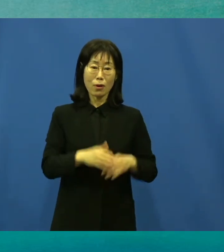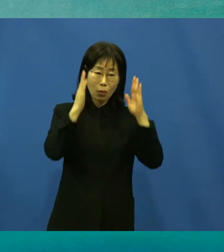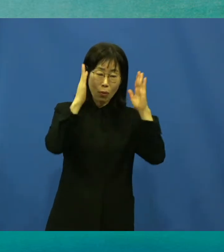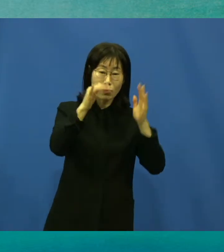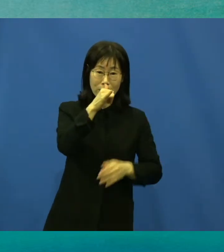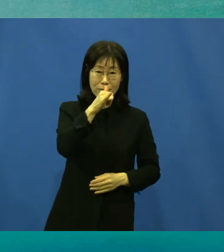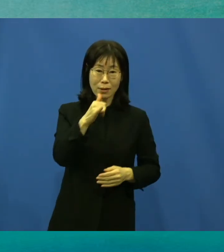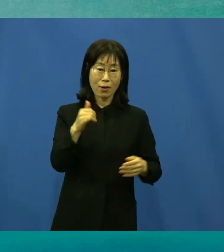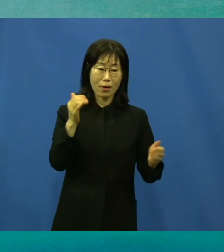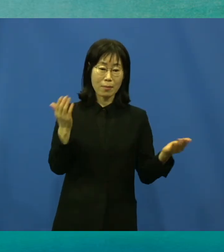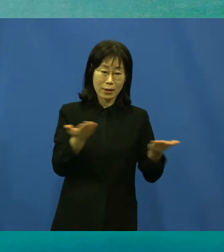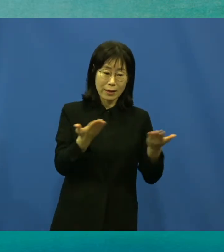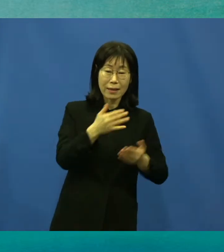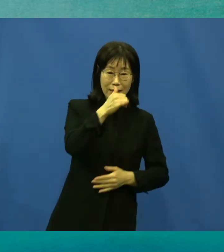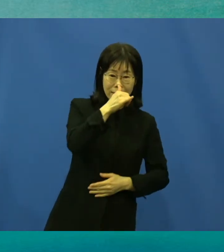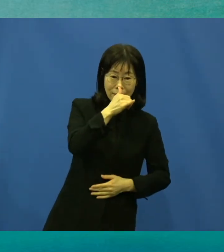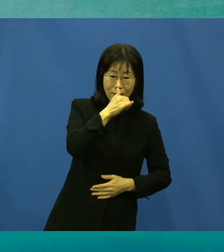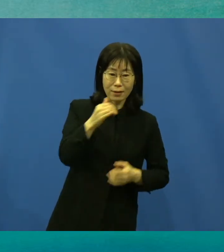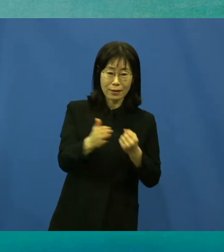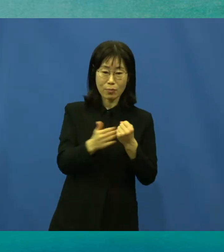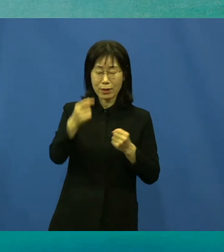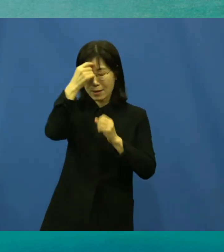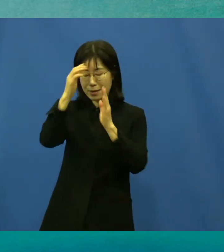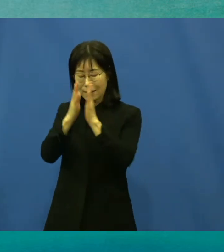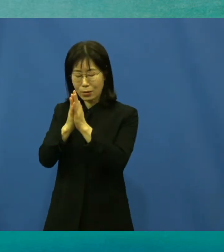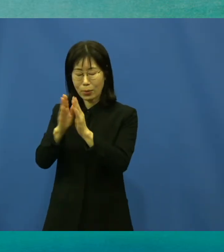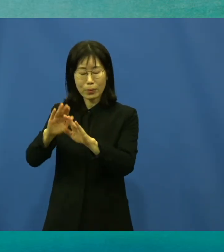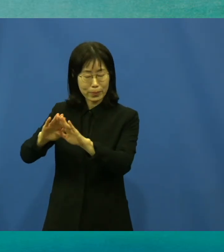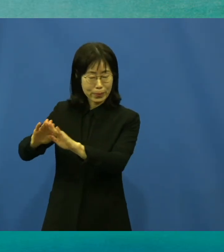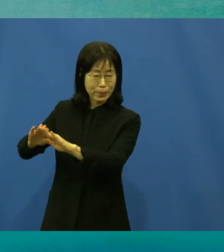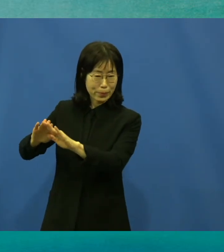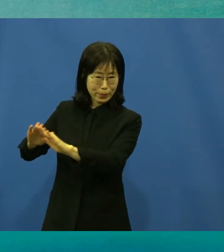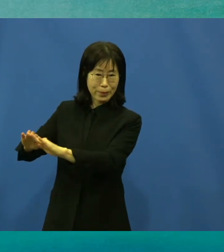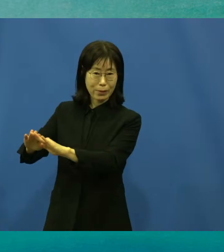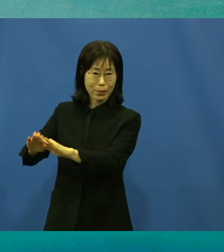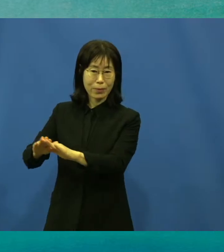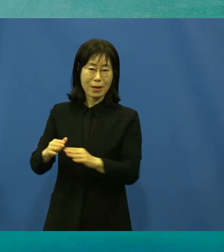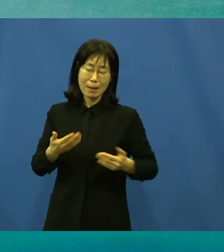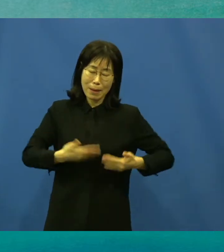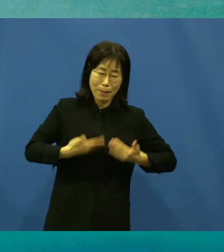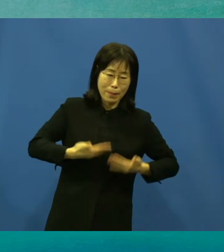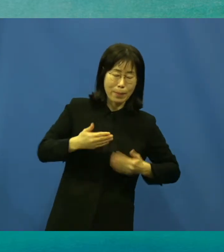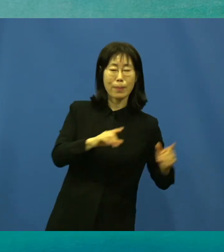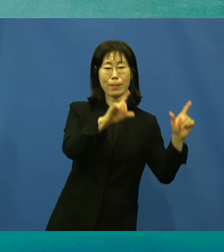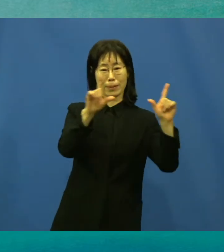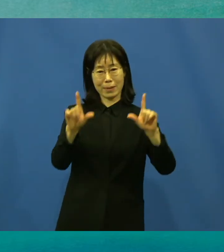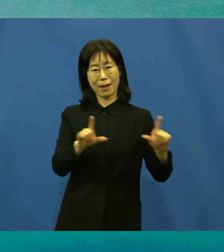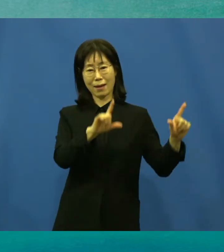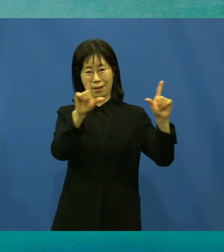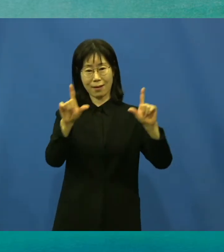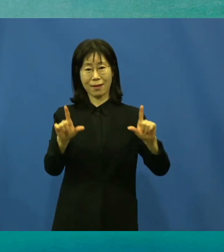여러분, 바쁜 도시의 삶은 더욱더 그렇습니다. 도시의 삶은 기도를 배우기 어려운 환경입니다.